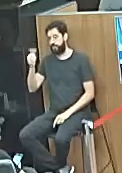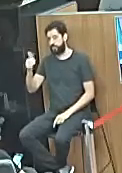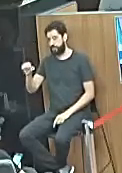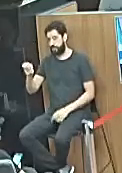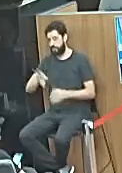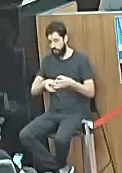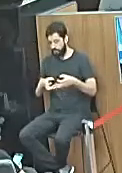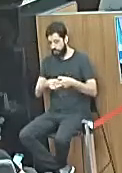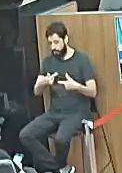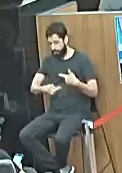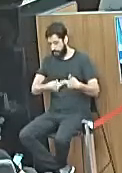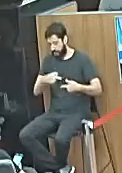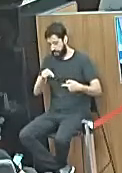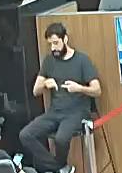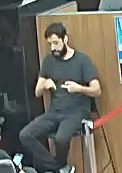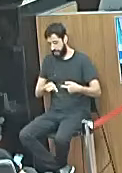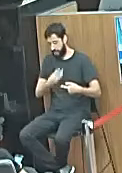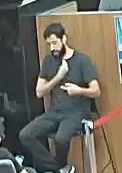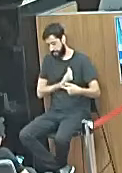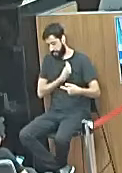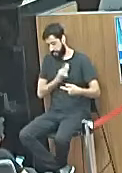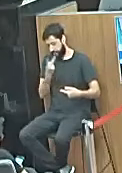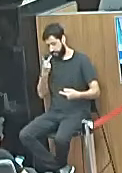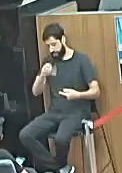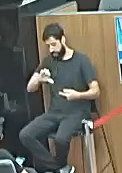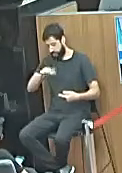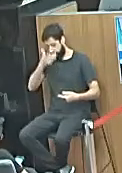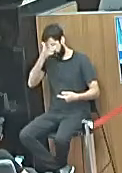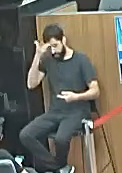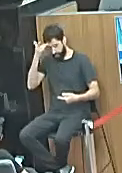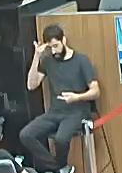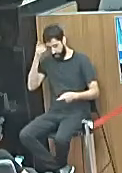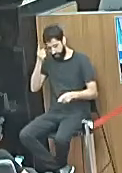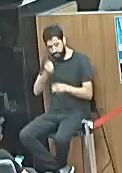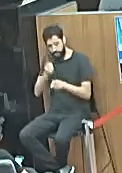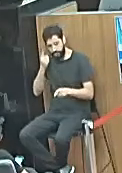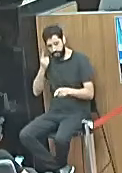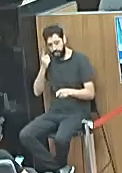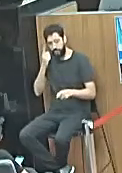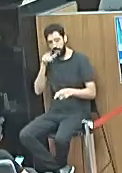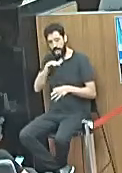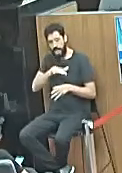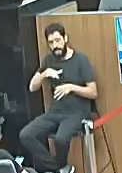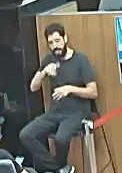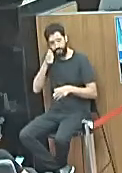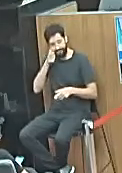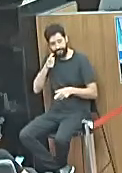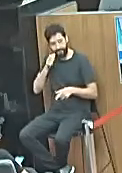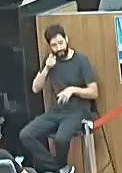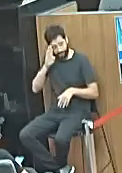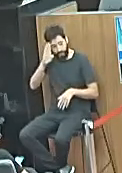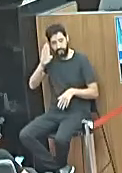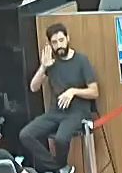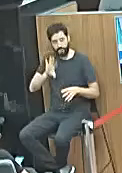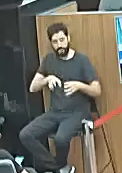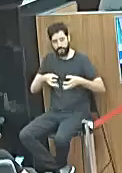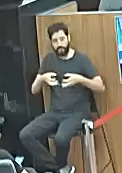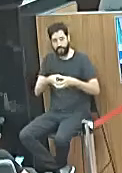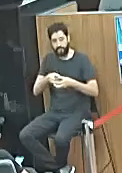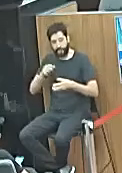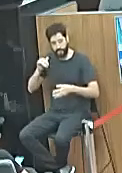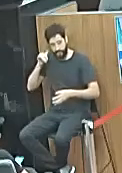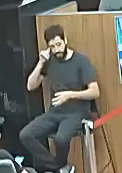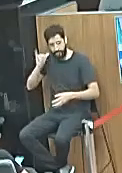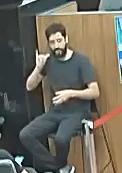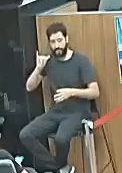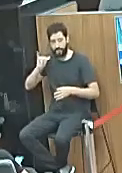o grupo de trabalho com a participação de 29 pessoas e identificou uma área de interesse que conformou grupo prevenção à